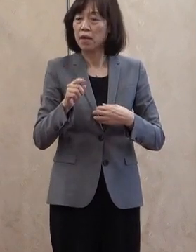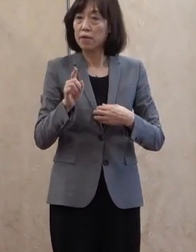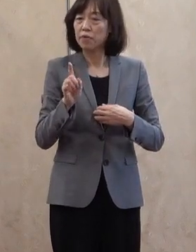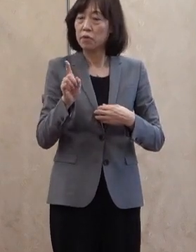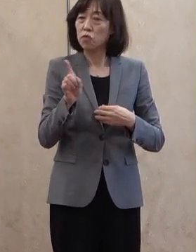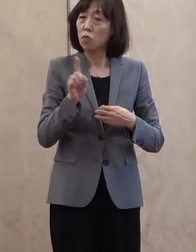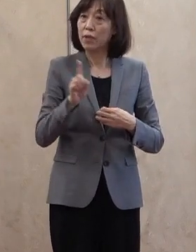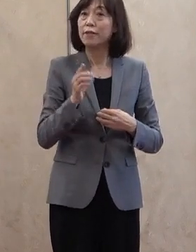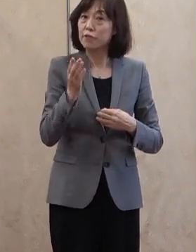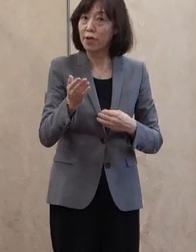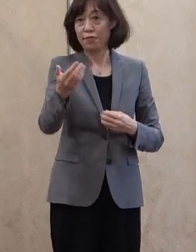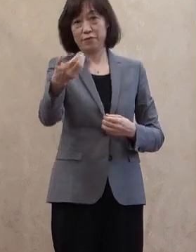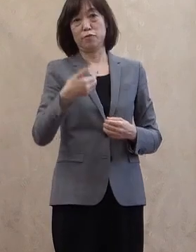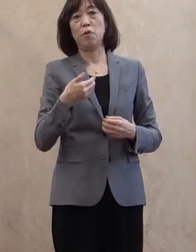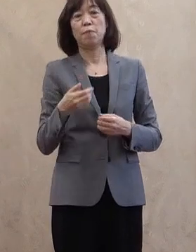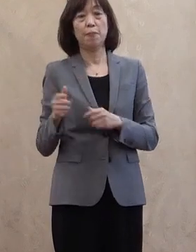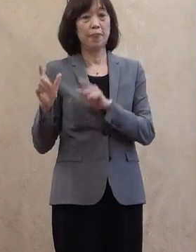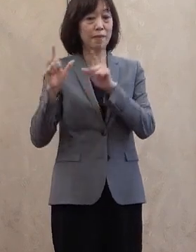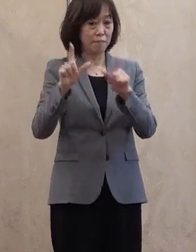うか。